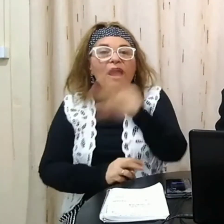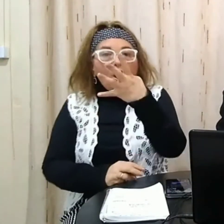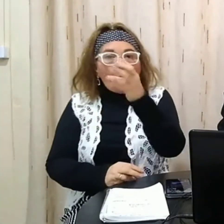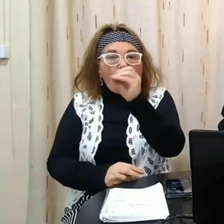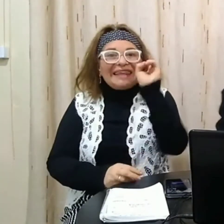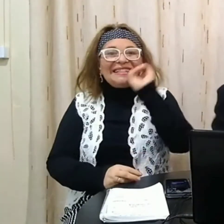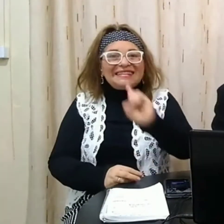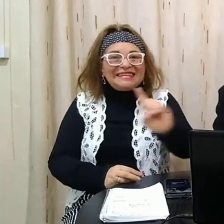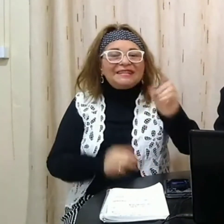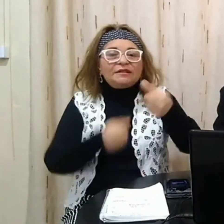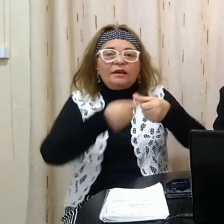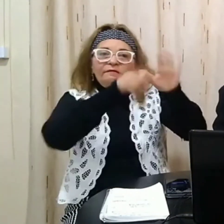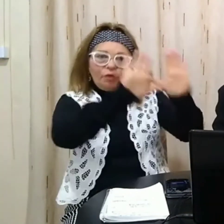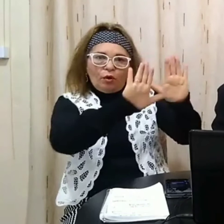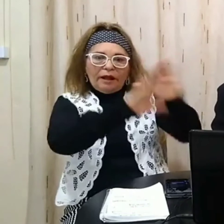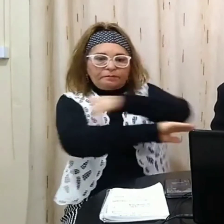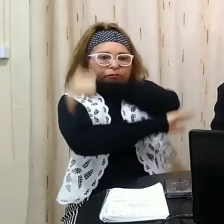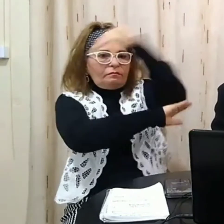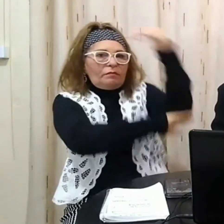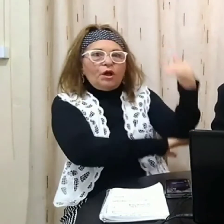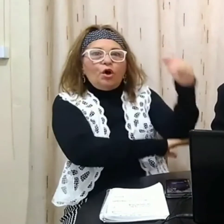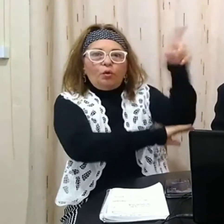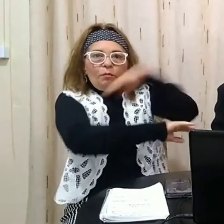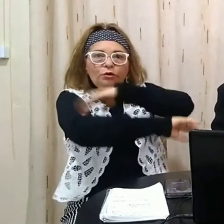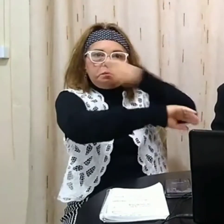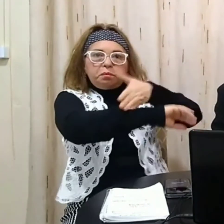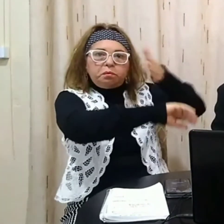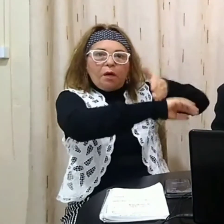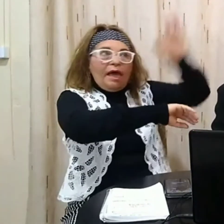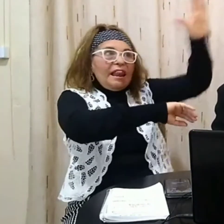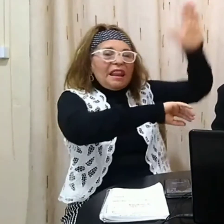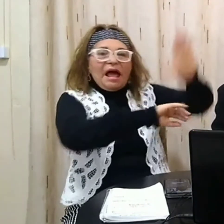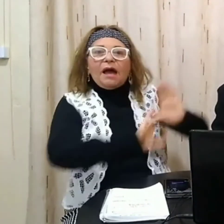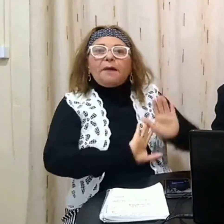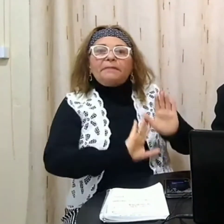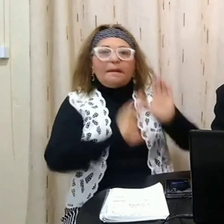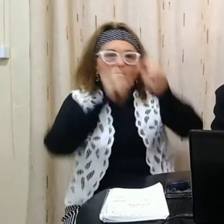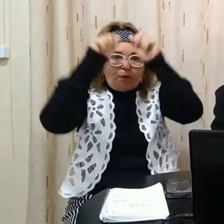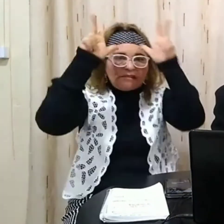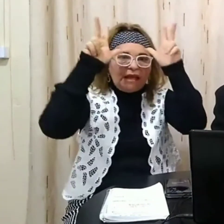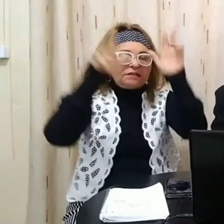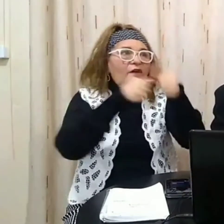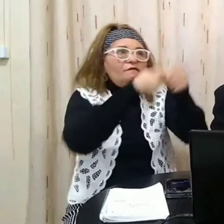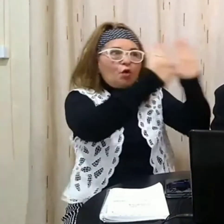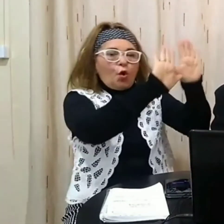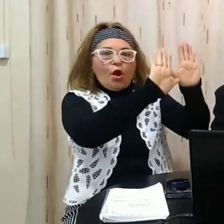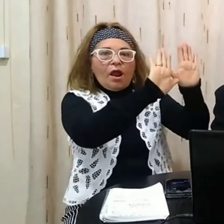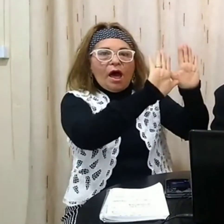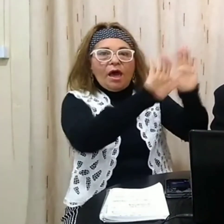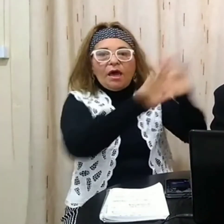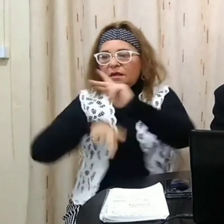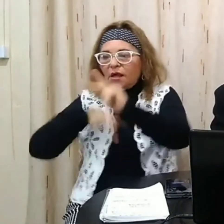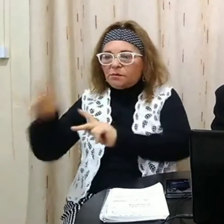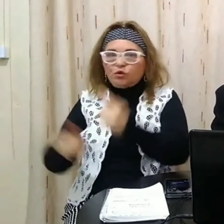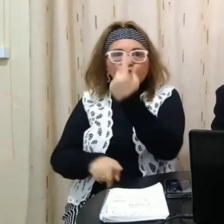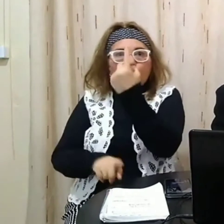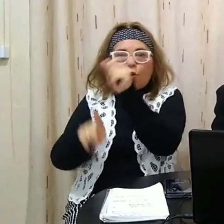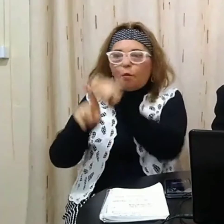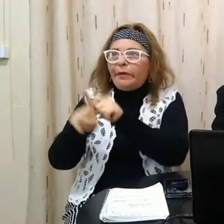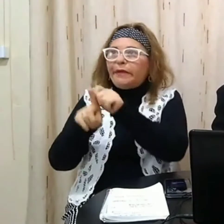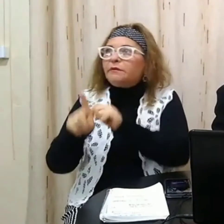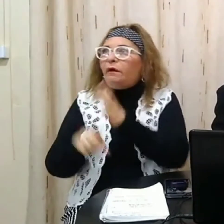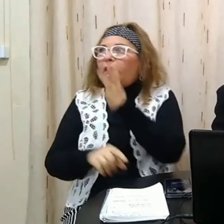noites lá no monte, quer dizer, eles não aguentaram nem 1 mês e meio, já estavam querendo desobedecer a